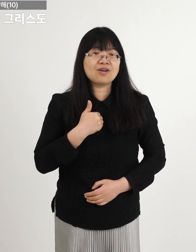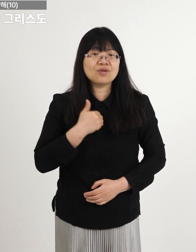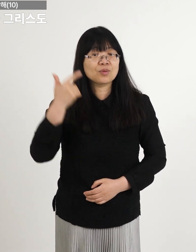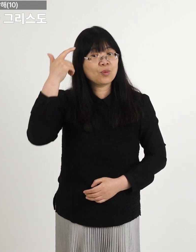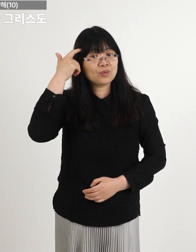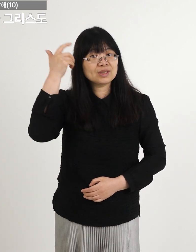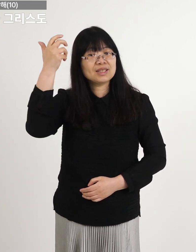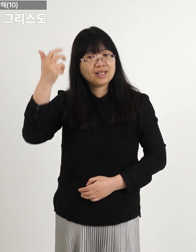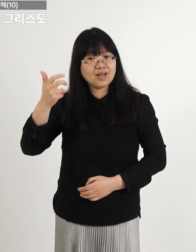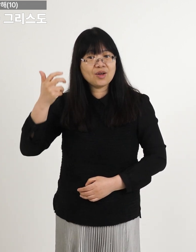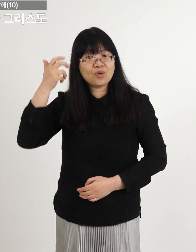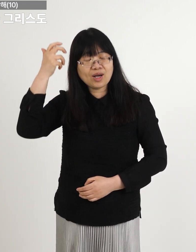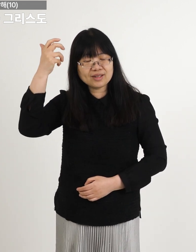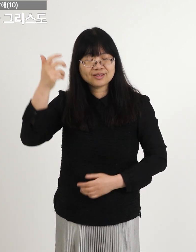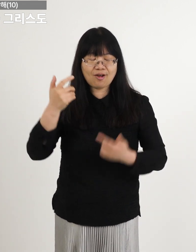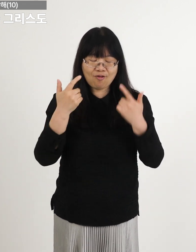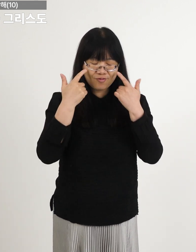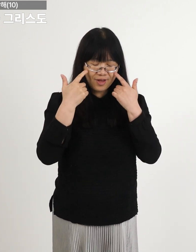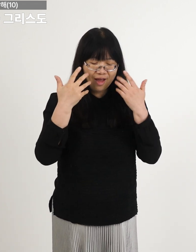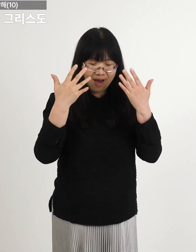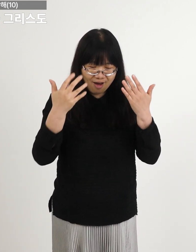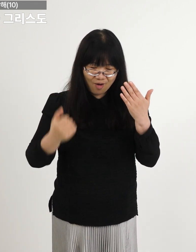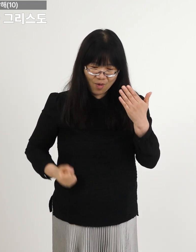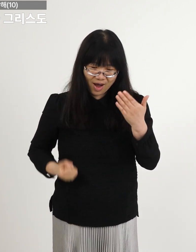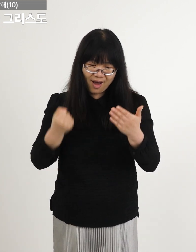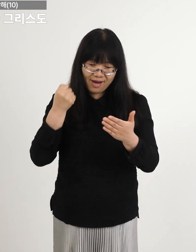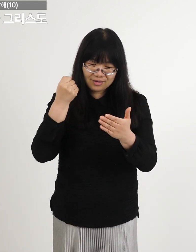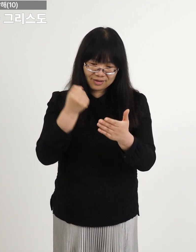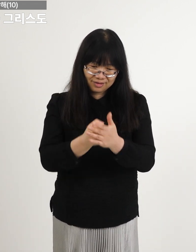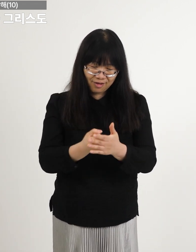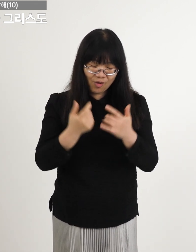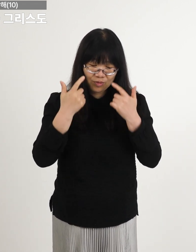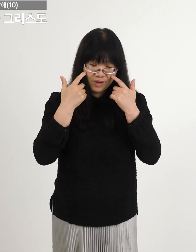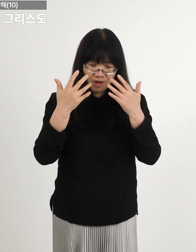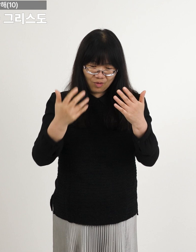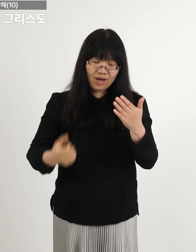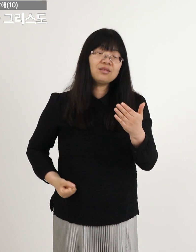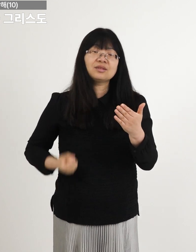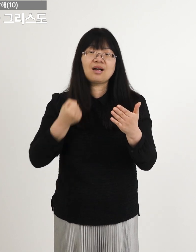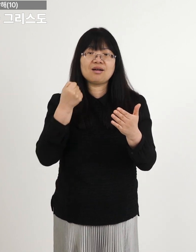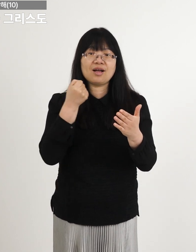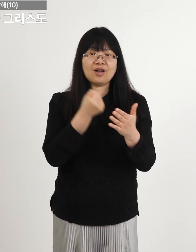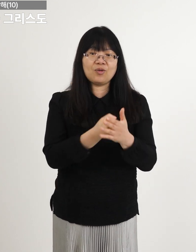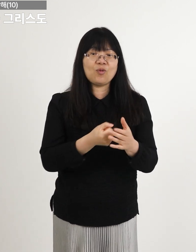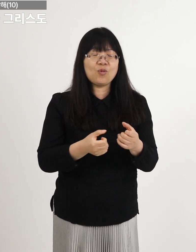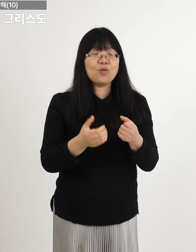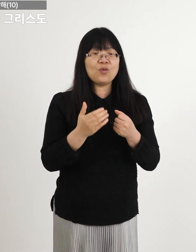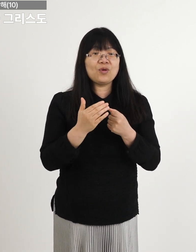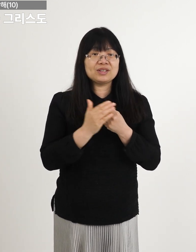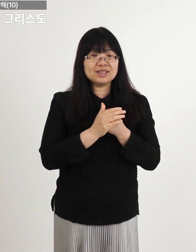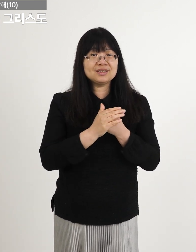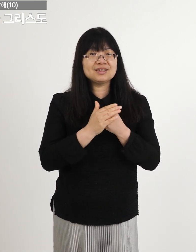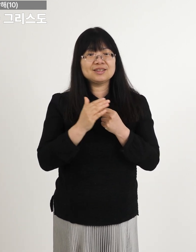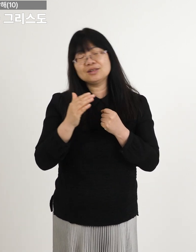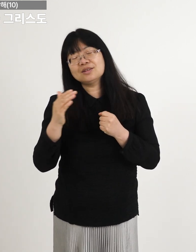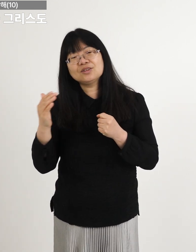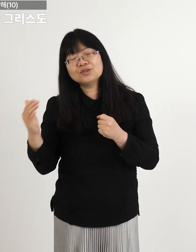내 영혼이 확정되고 확정되어